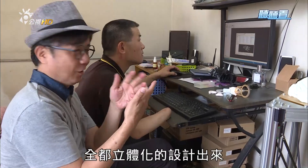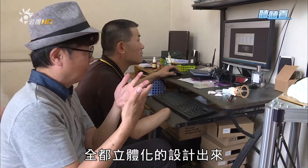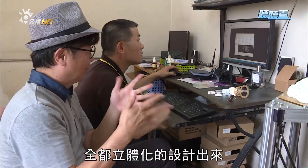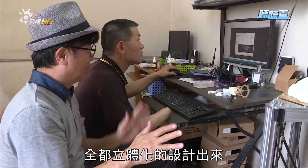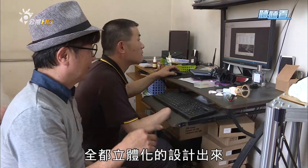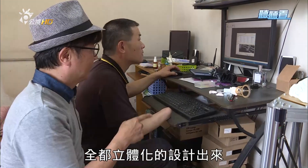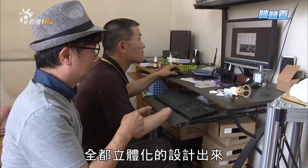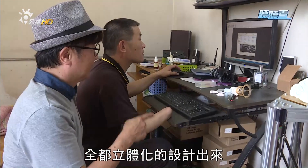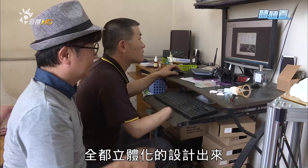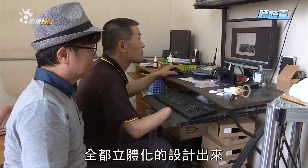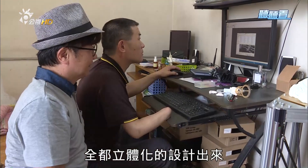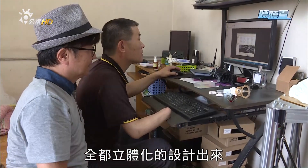都立体化的设计出来。